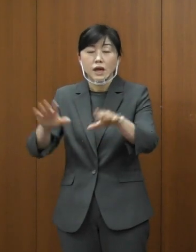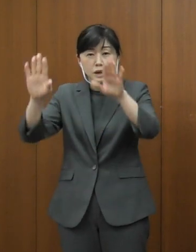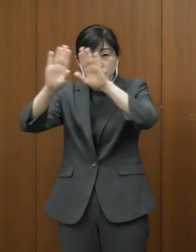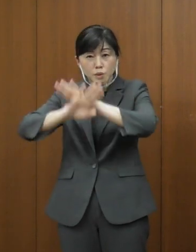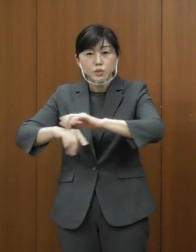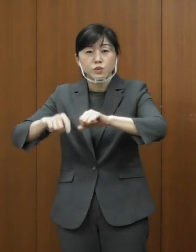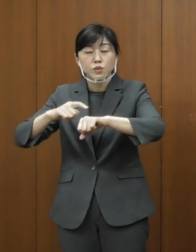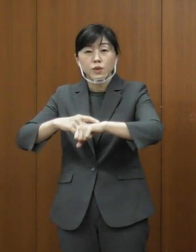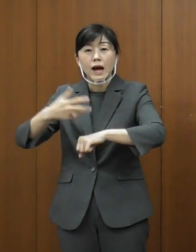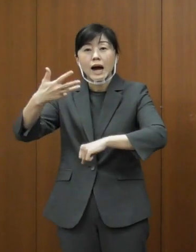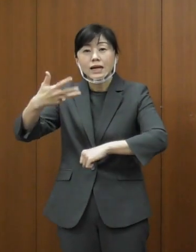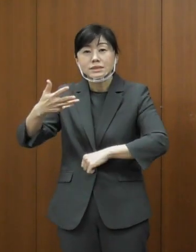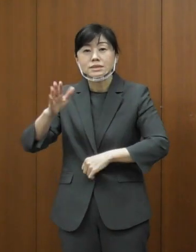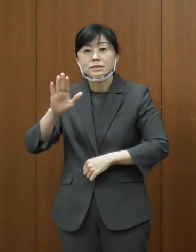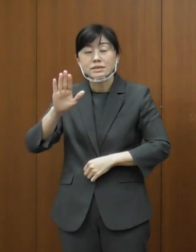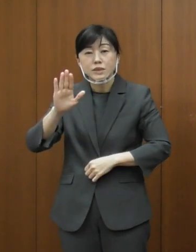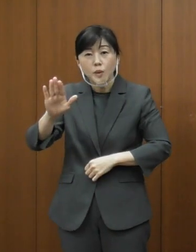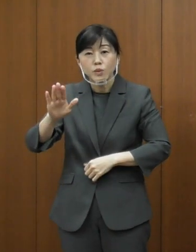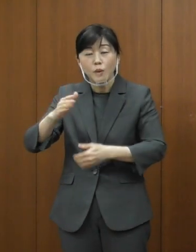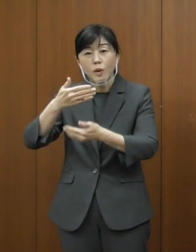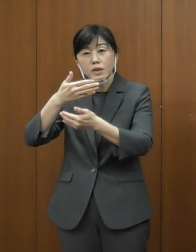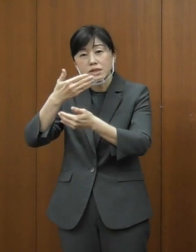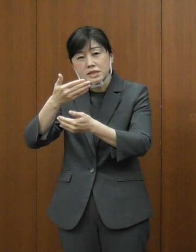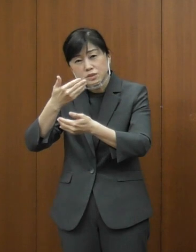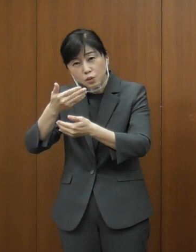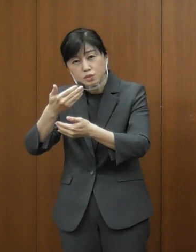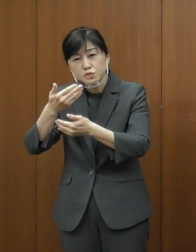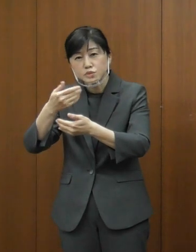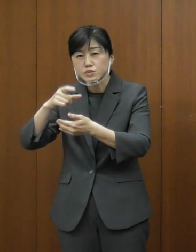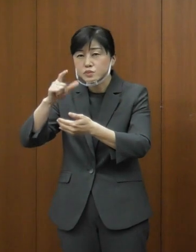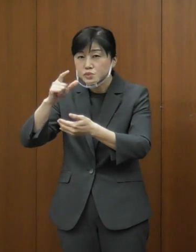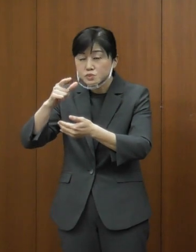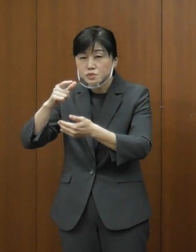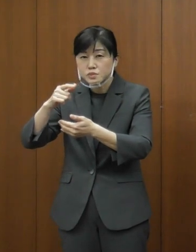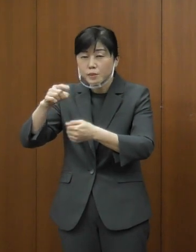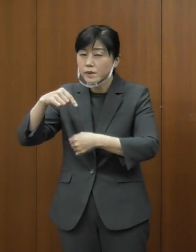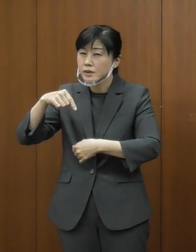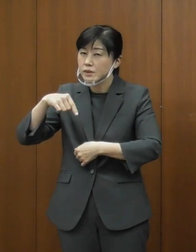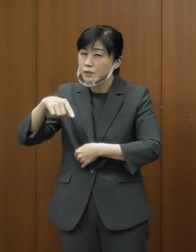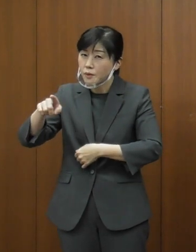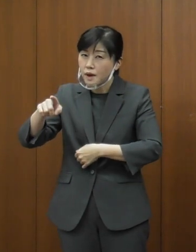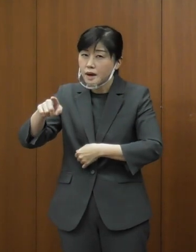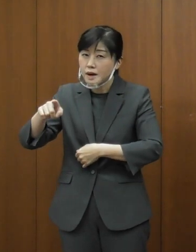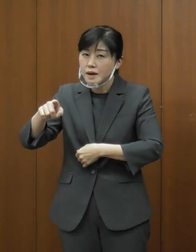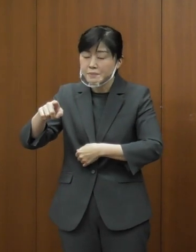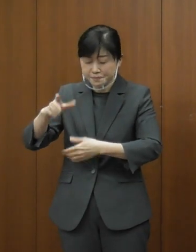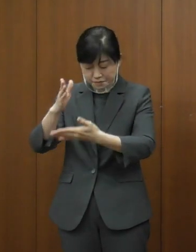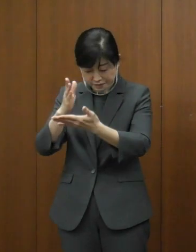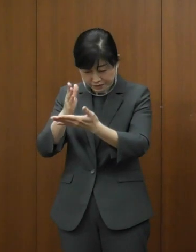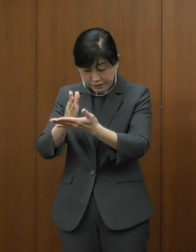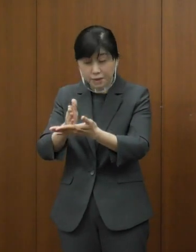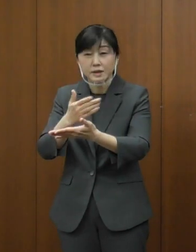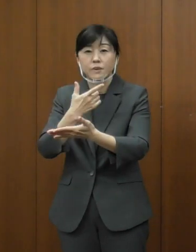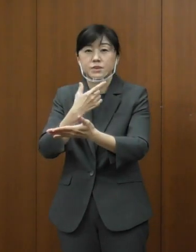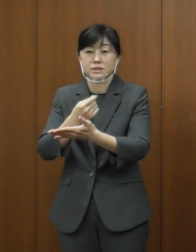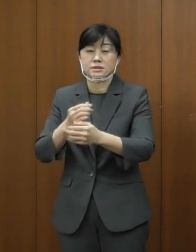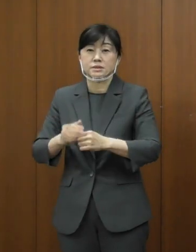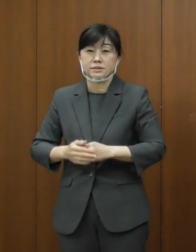降、20時以降の飲食を伴う外出は、やめていただきたいと思います